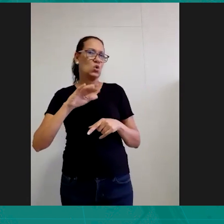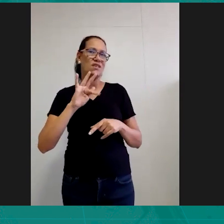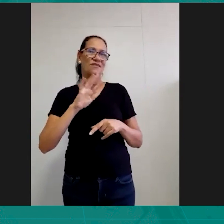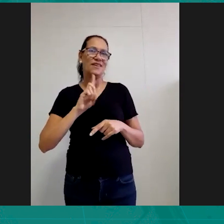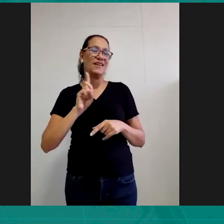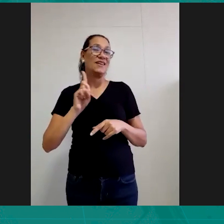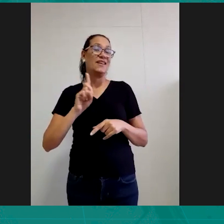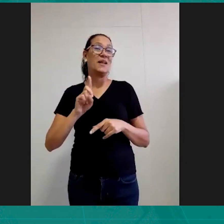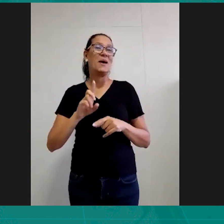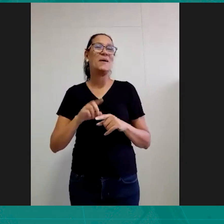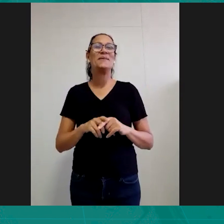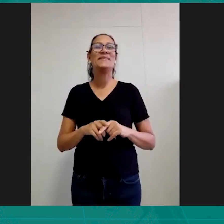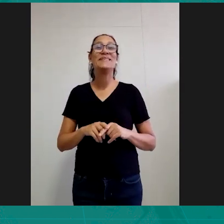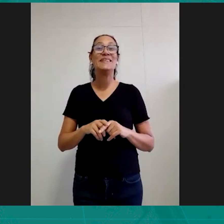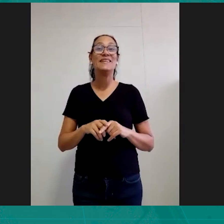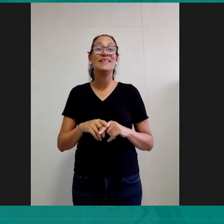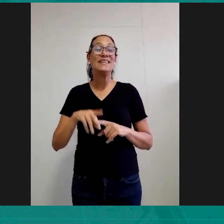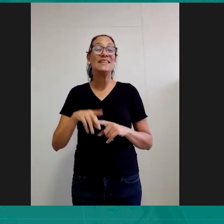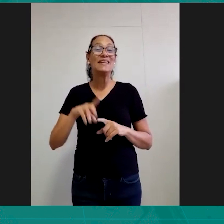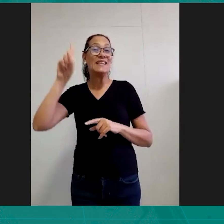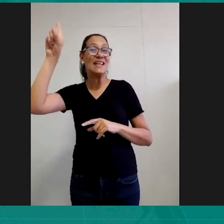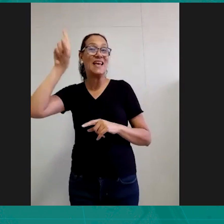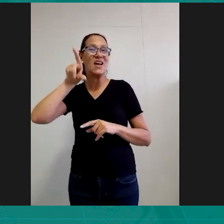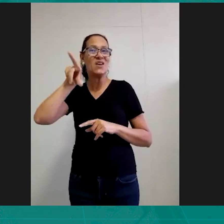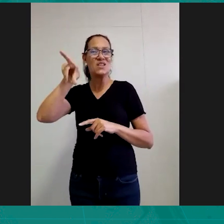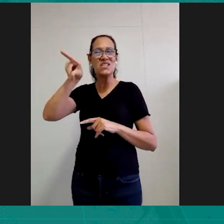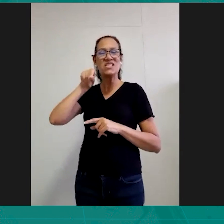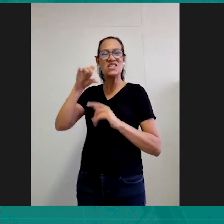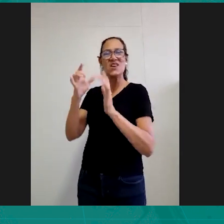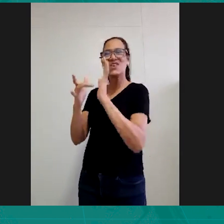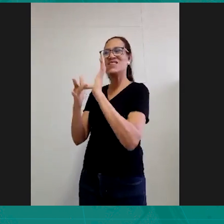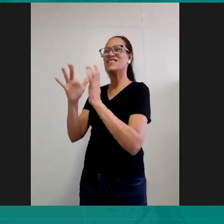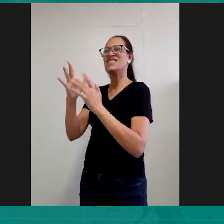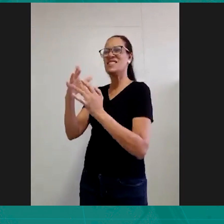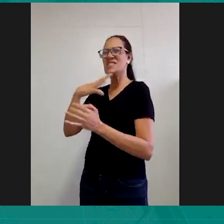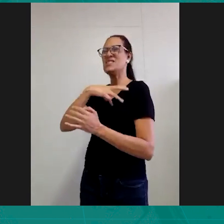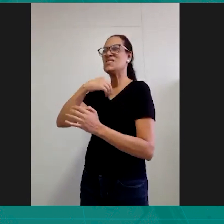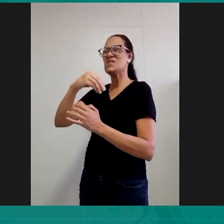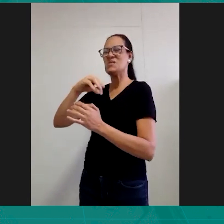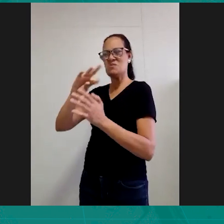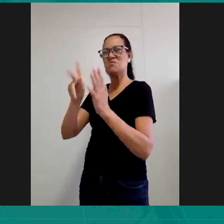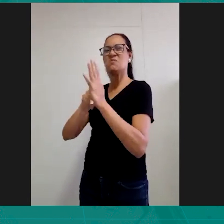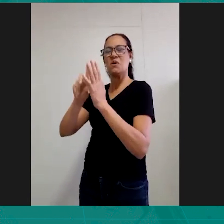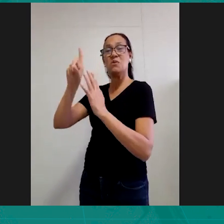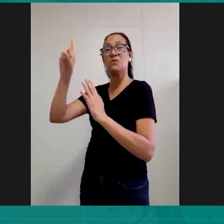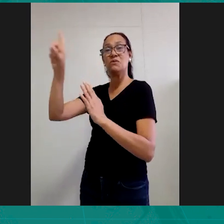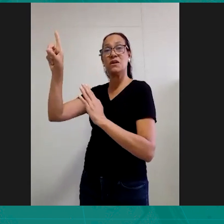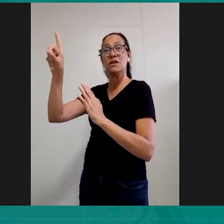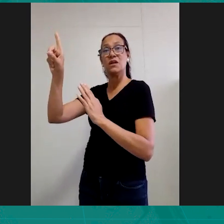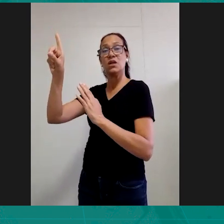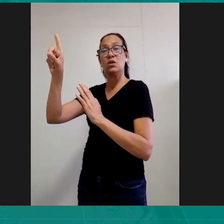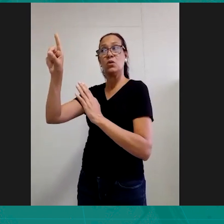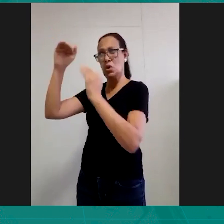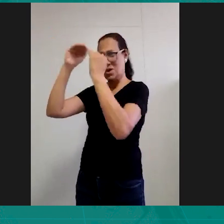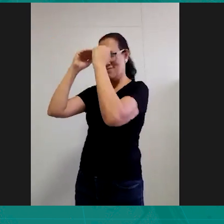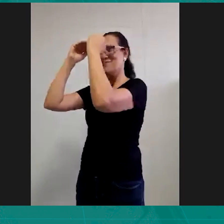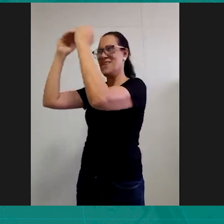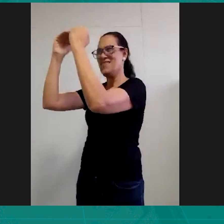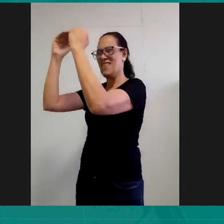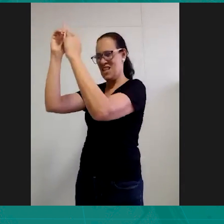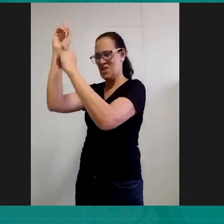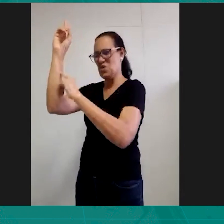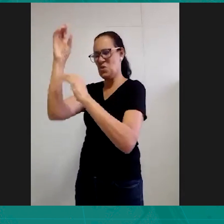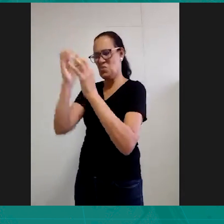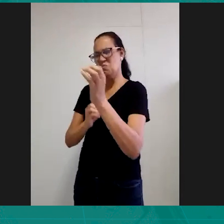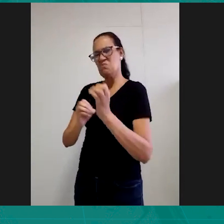Cristo, que veio humildemente aqui na terra, cumprir a missão do Pai e morreu na cruz para isso. Irmão, finalmente